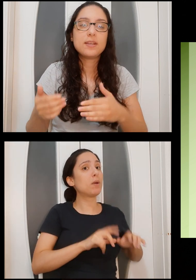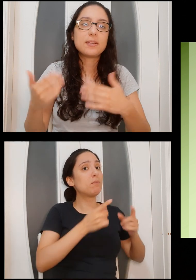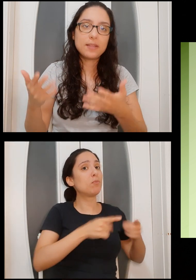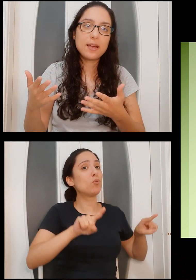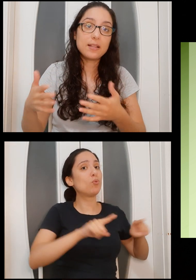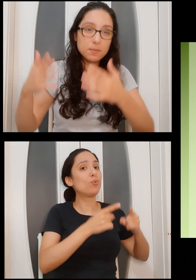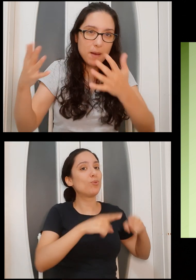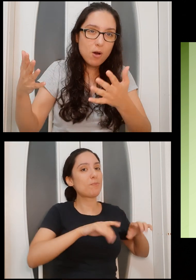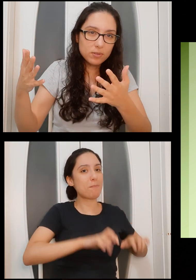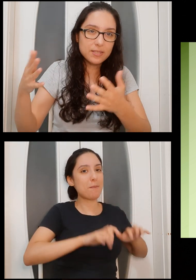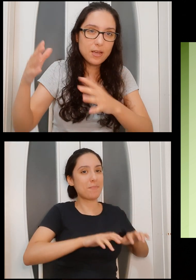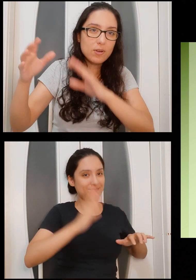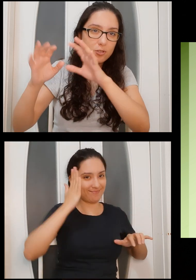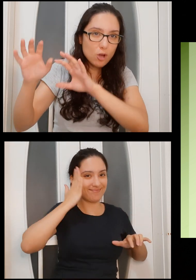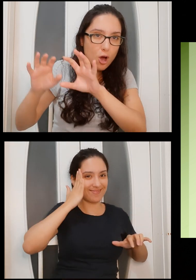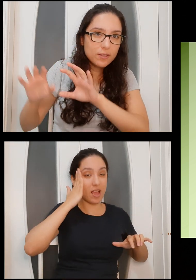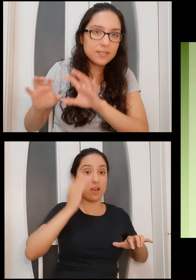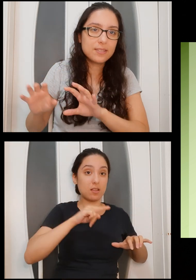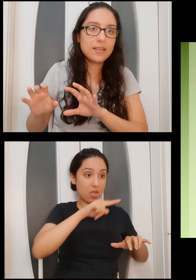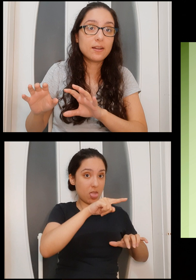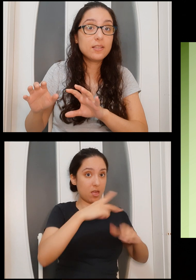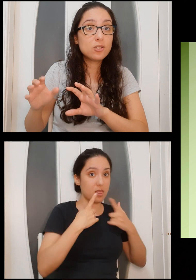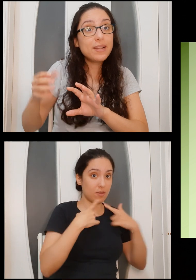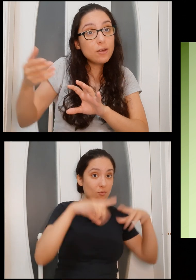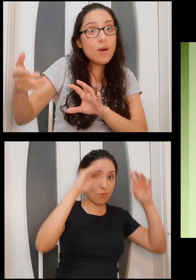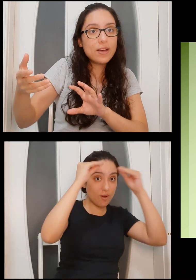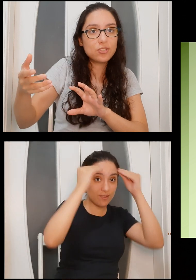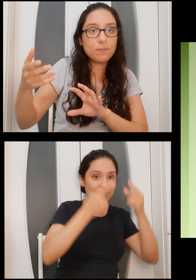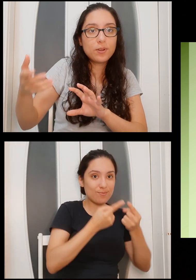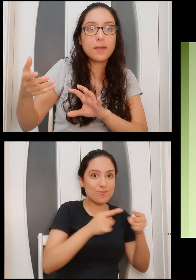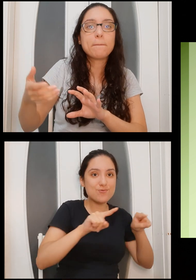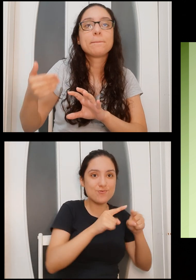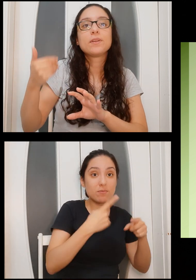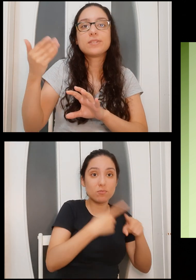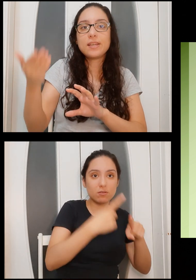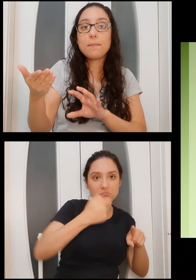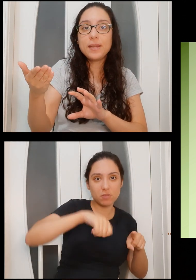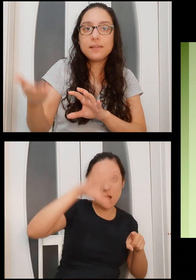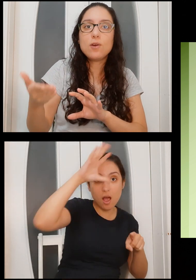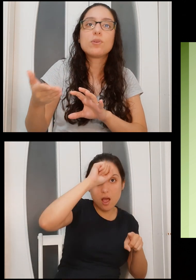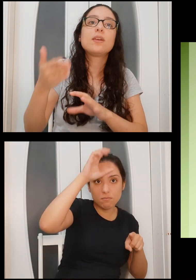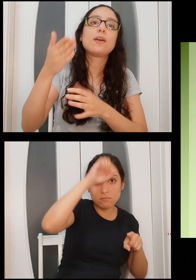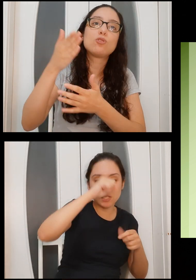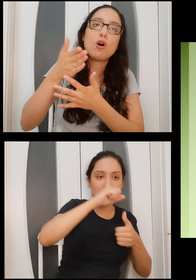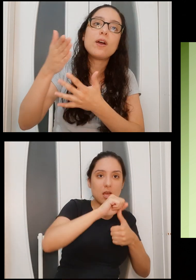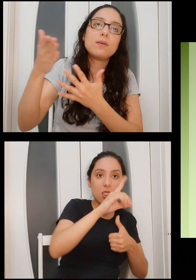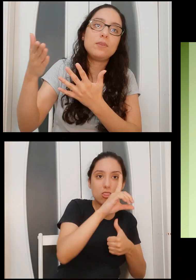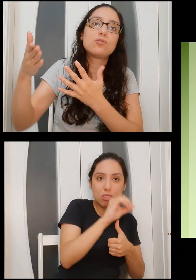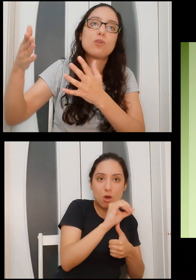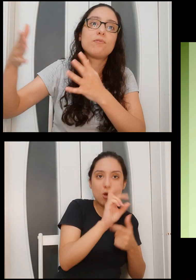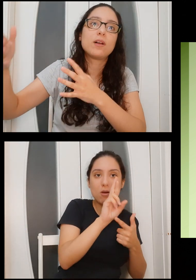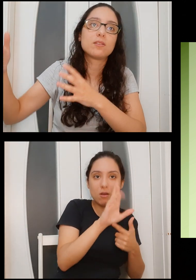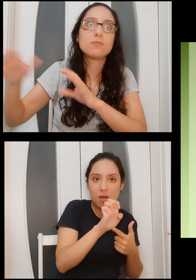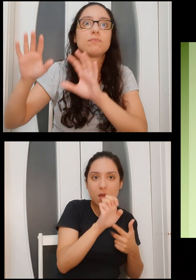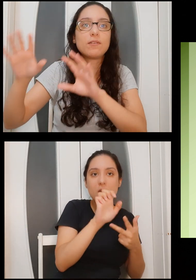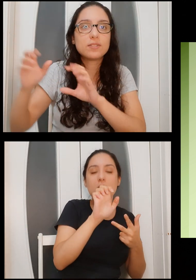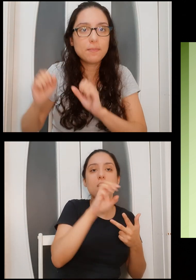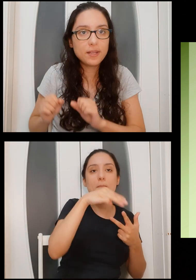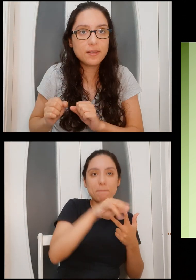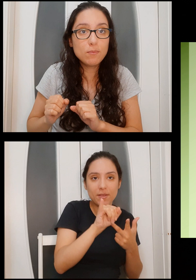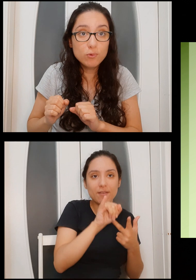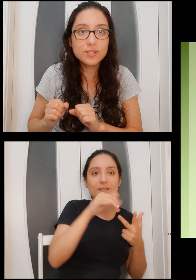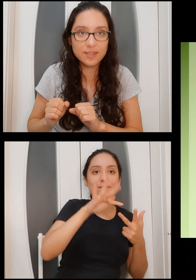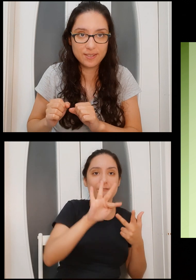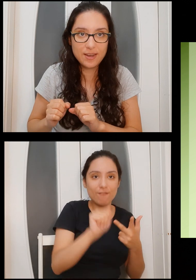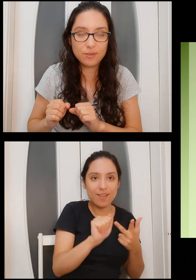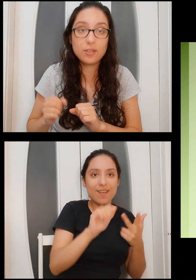musical? Sabe, tem aquelas pautas, né, com as notas, etc. Isso é uma linguagem. Por quê? Você tem que aprender o que é dó, ré, mi, sol, fá, lá, sol, para você